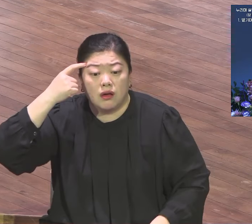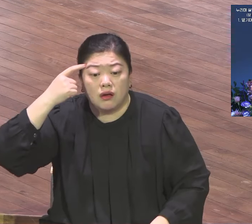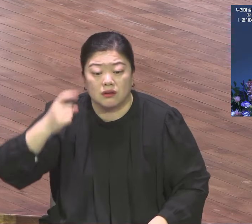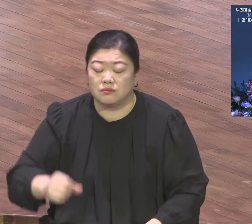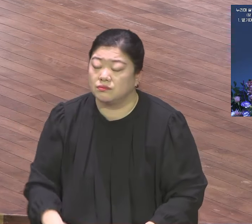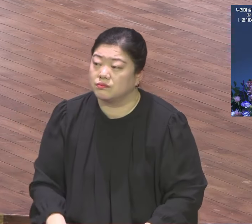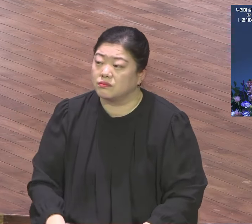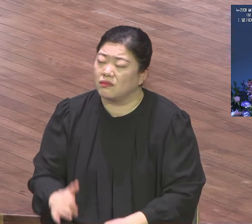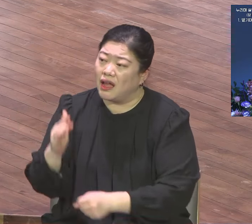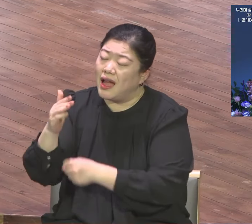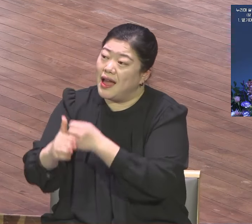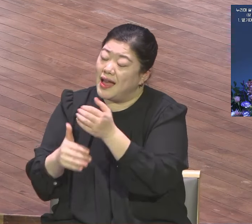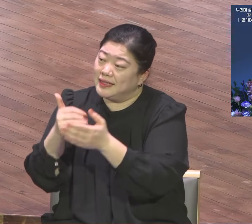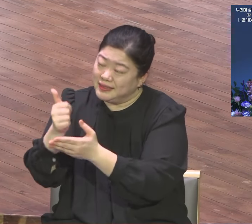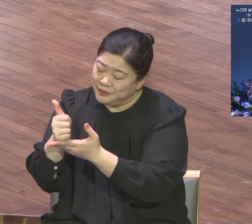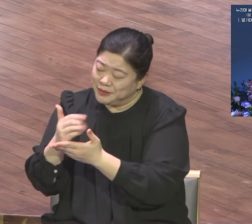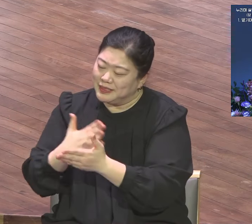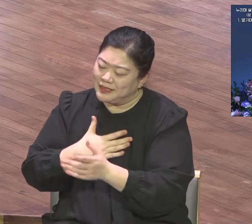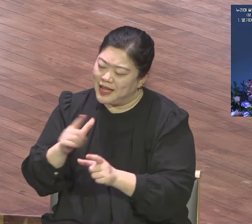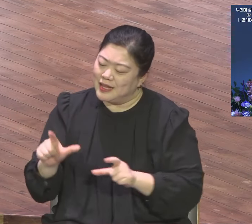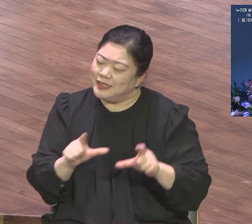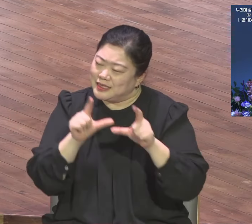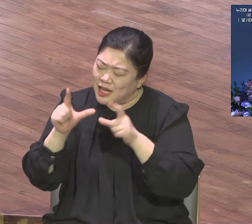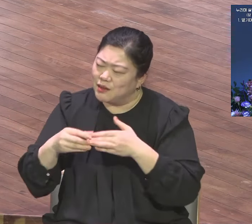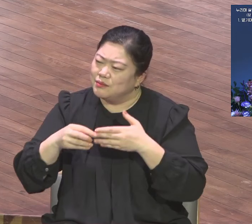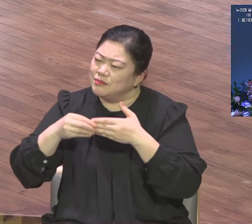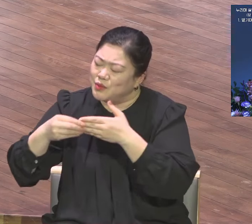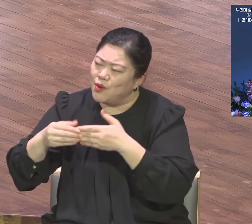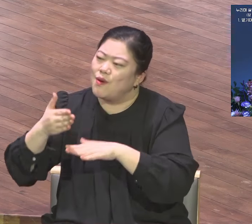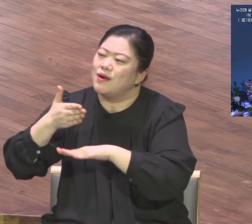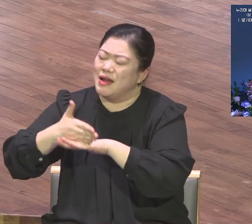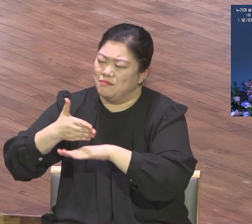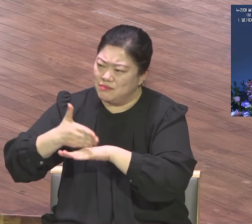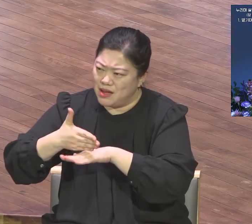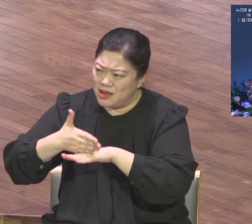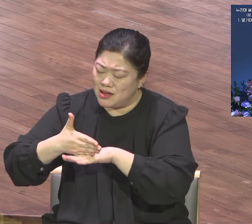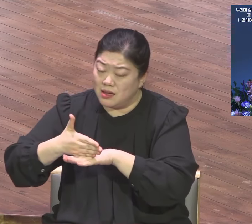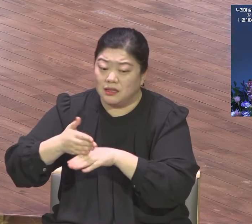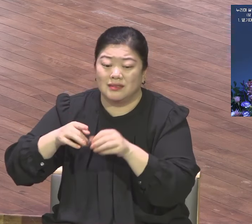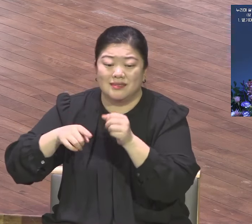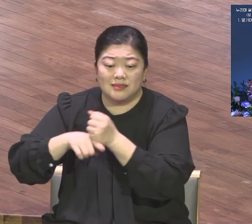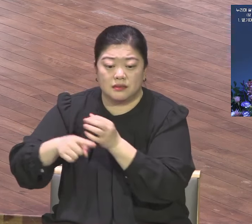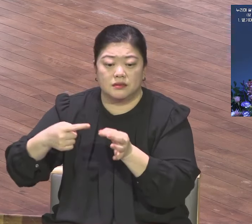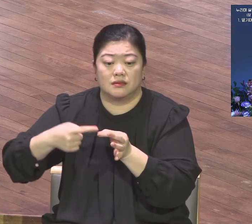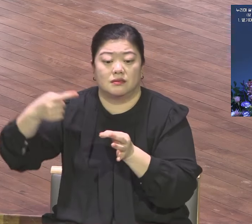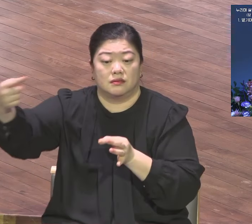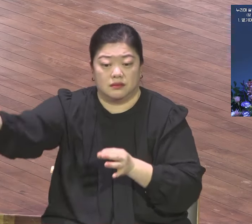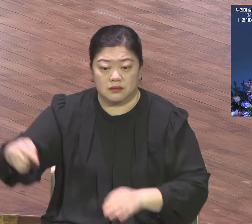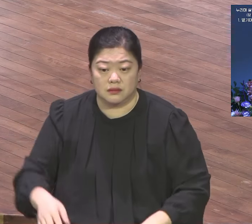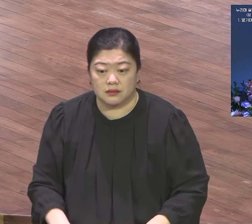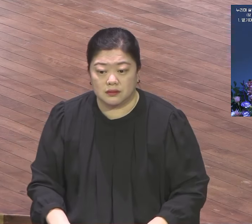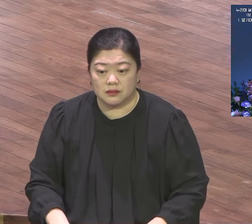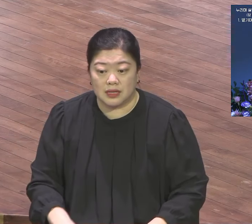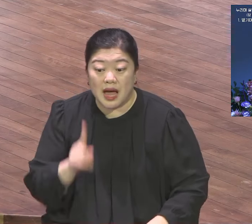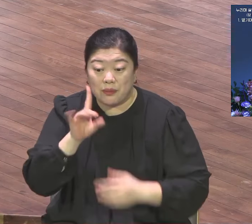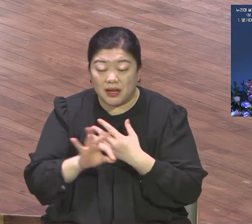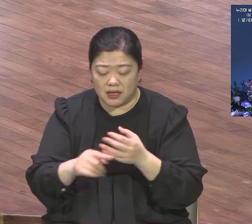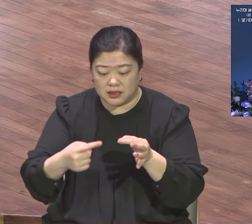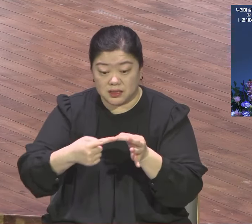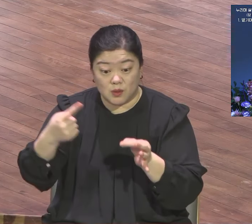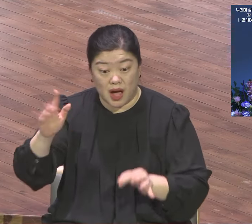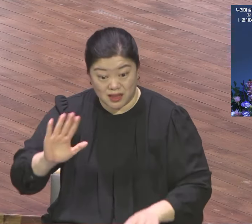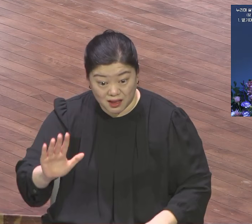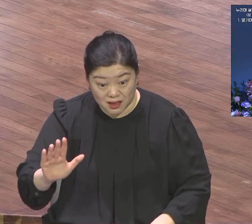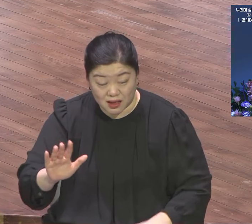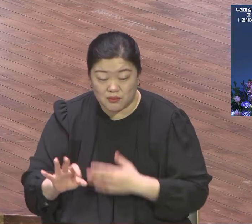하나님 나 상관없어요. 내가 가난하게 살든 부자하게 살든 하나님 신경 쓰지 마세요. 난 내 마음대로 살